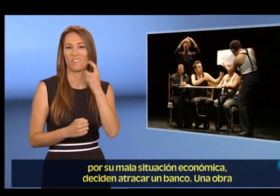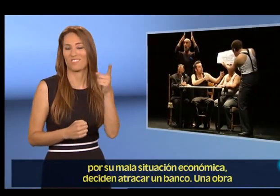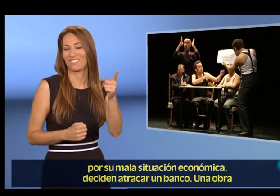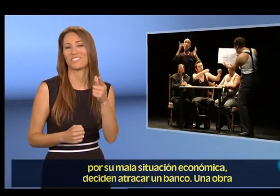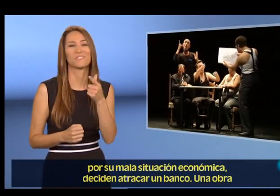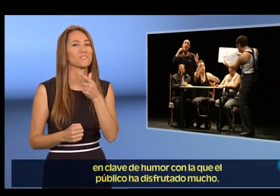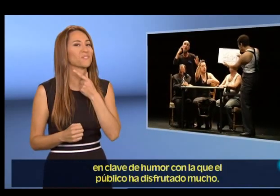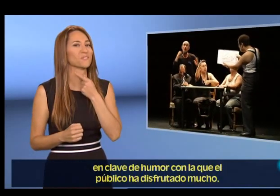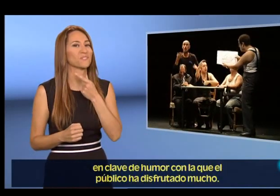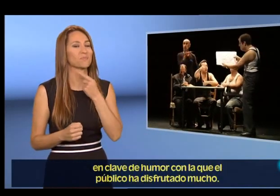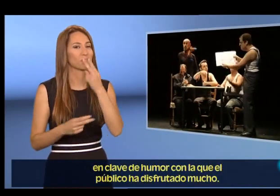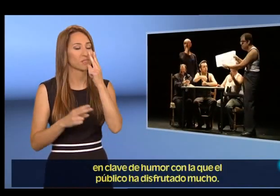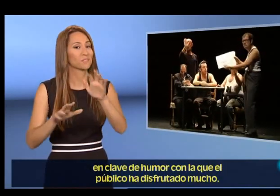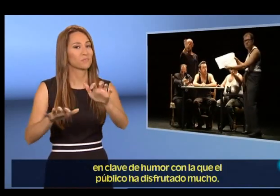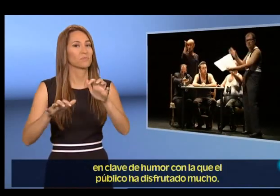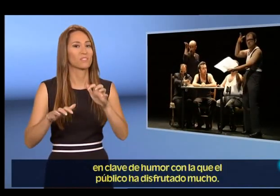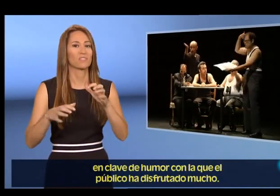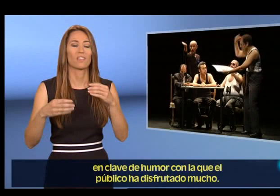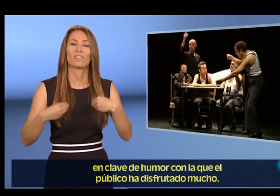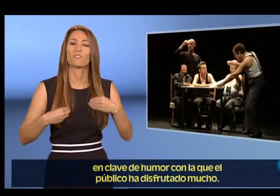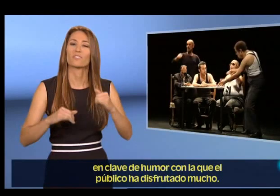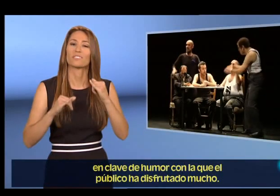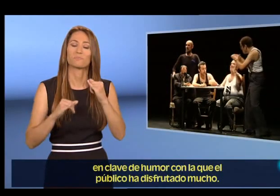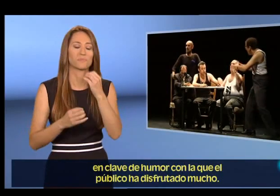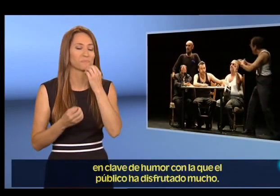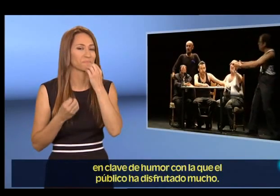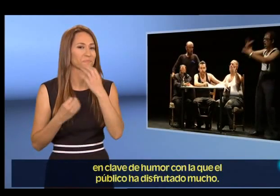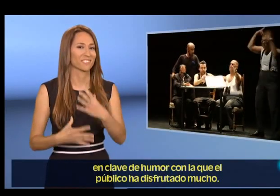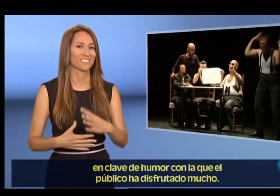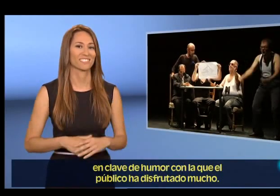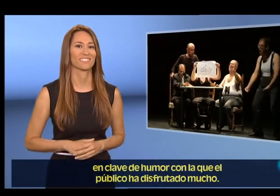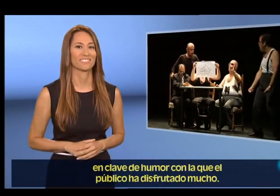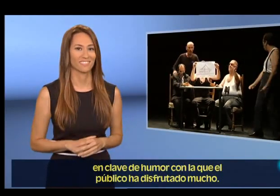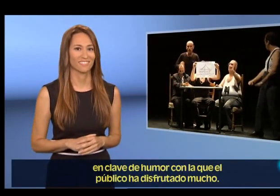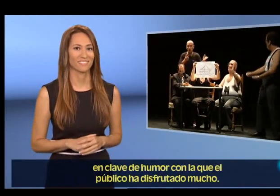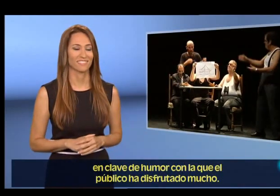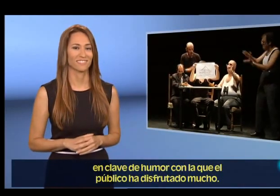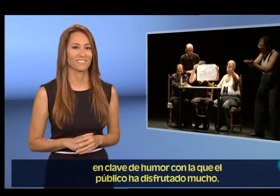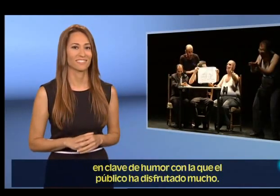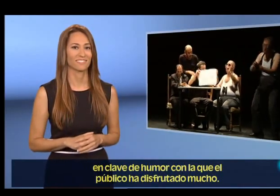una obra en clave de humor con la que el público ha disfrutado mucho.